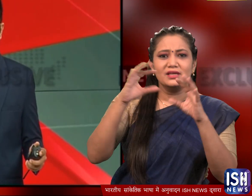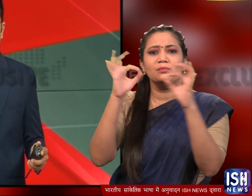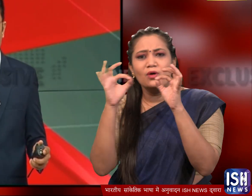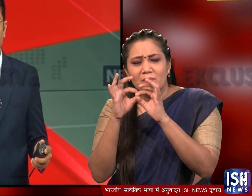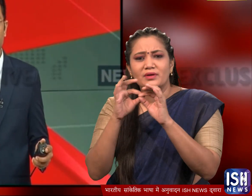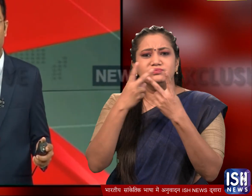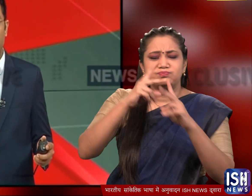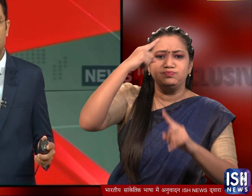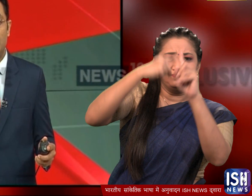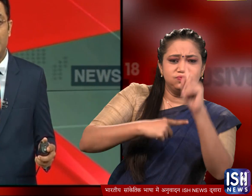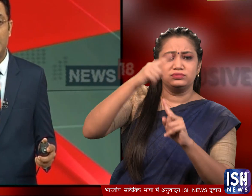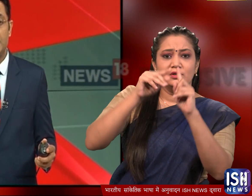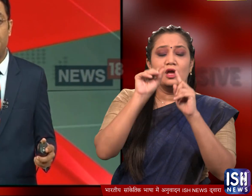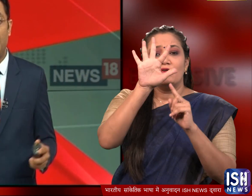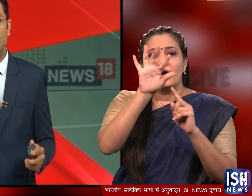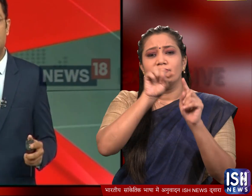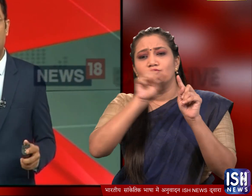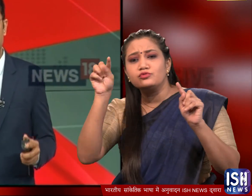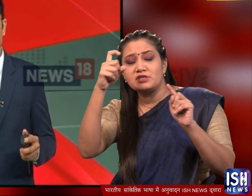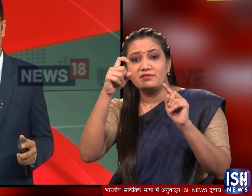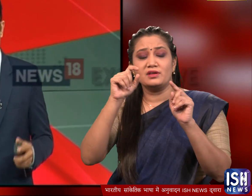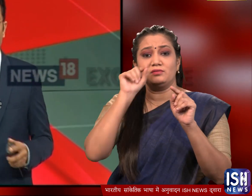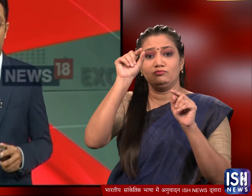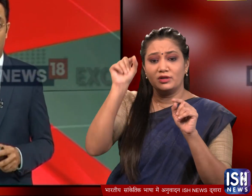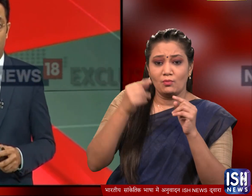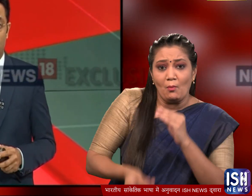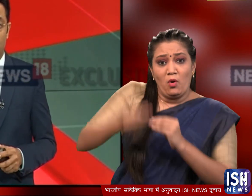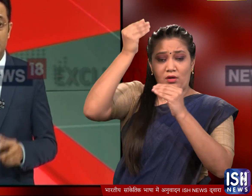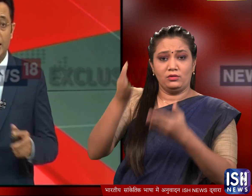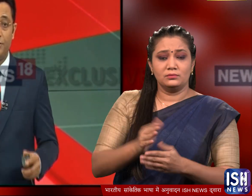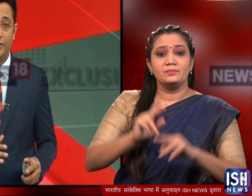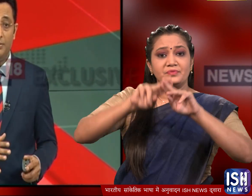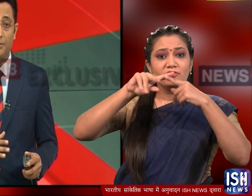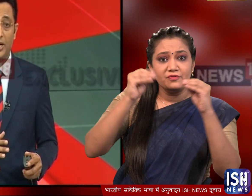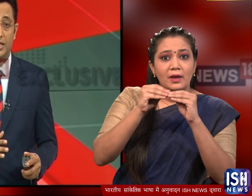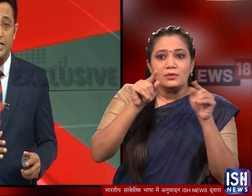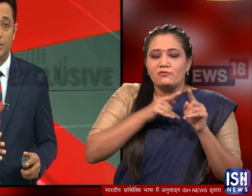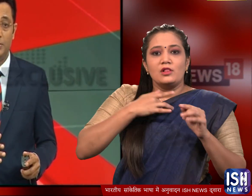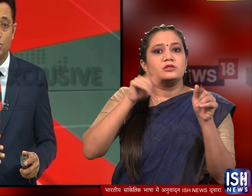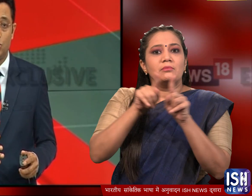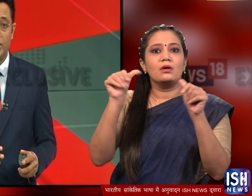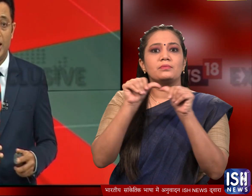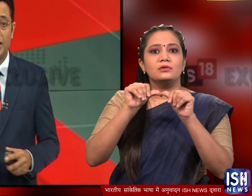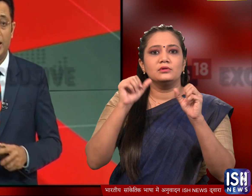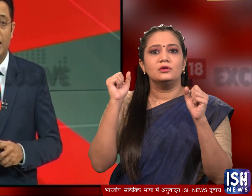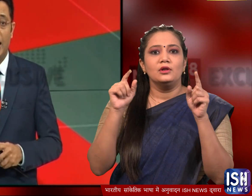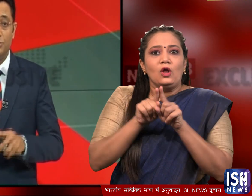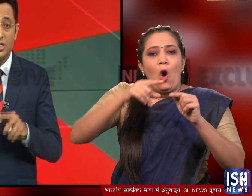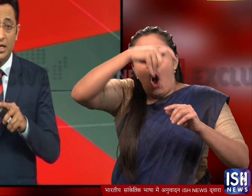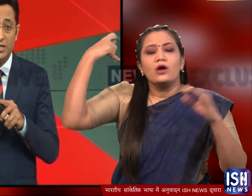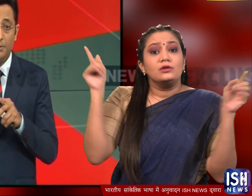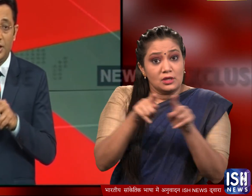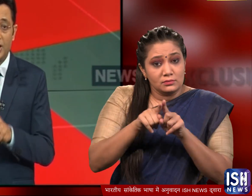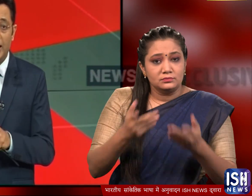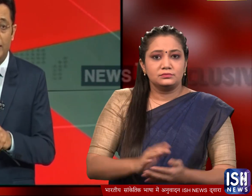दिल्ली और मुंबई में तापमान सामान्य से 5-7 डिग्री ज्यादा चल रहा है, इसीलिए फरवरी में अप्रैल जैसी गर्मी महसूस हो रही है। हालांकि हम